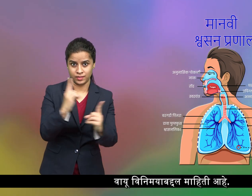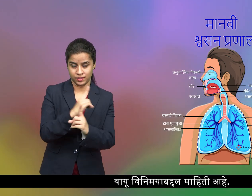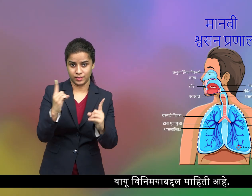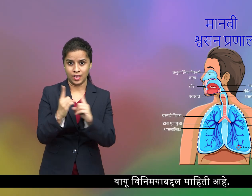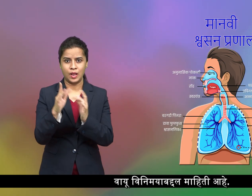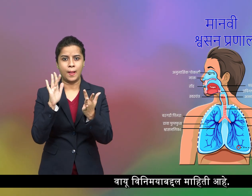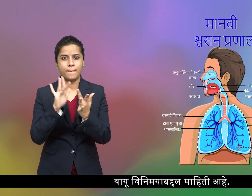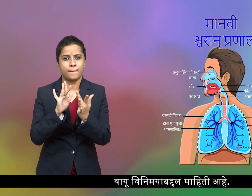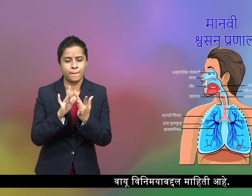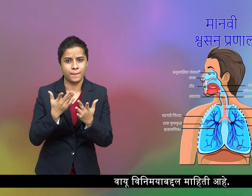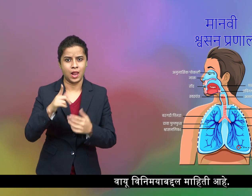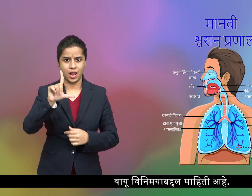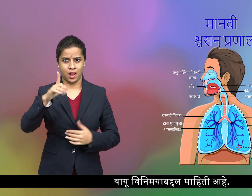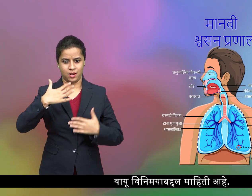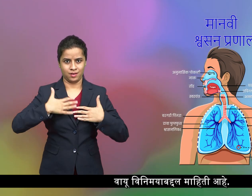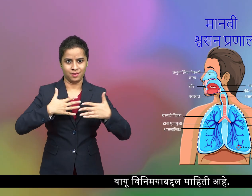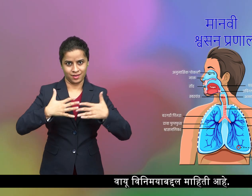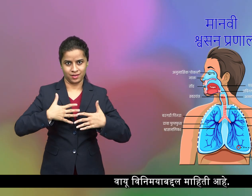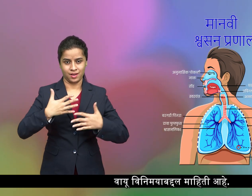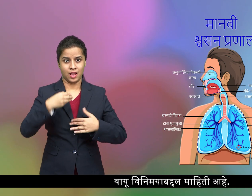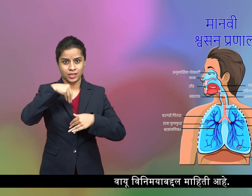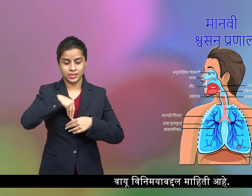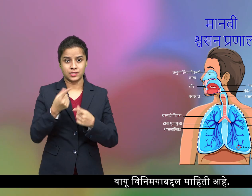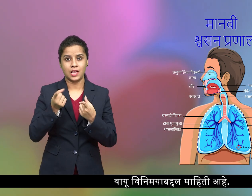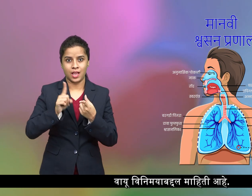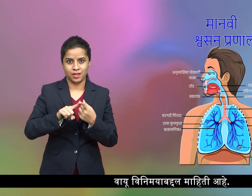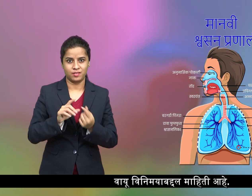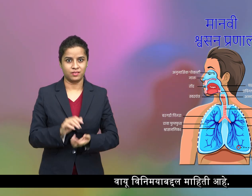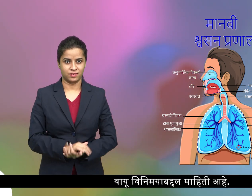वायू विनिमयाबद्दल माहिती आहे.